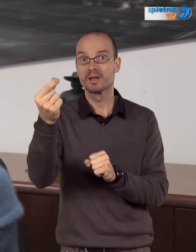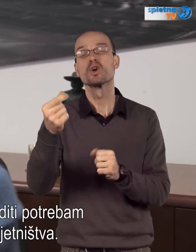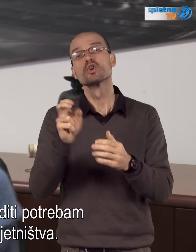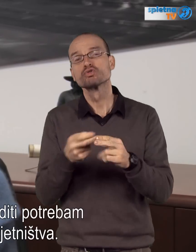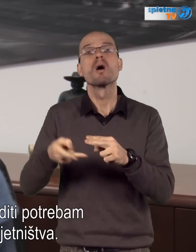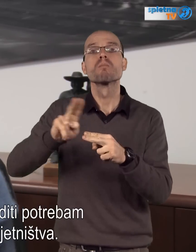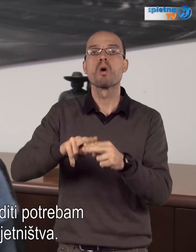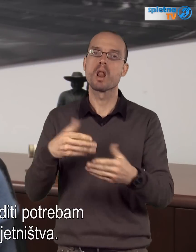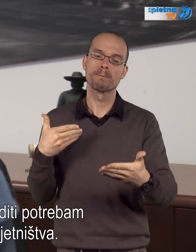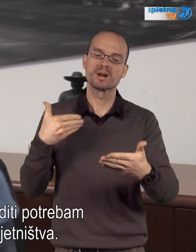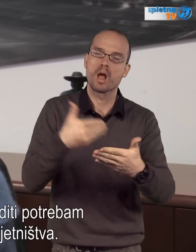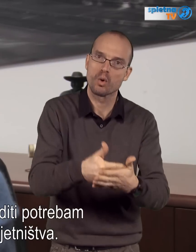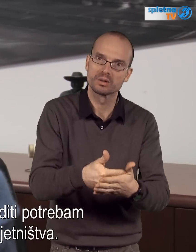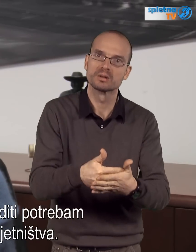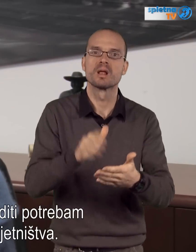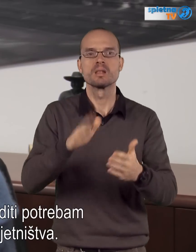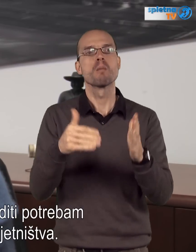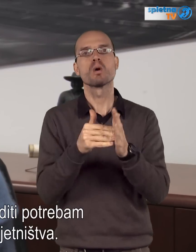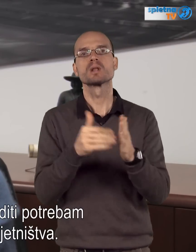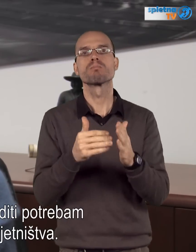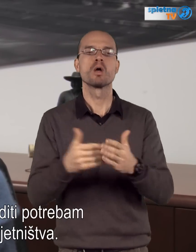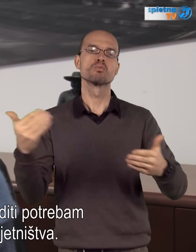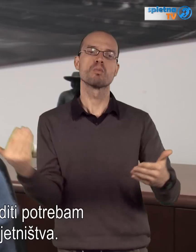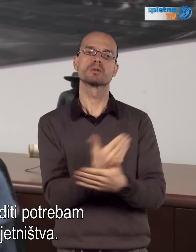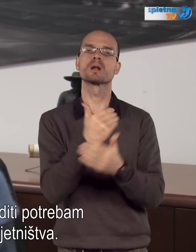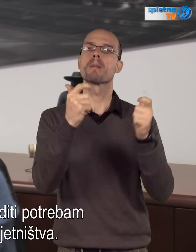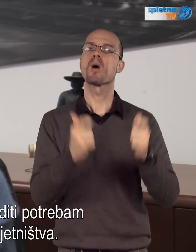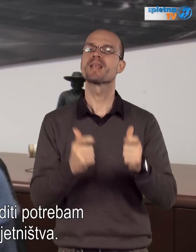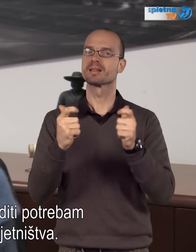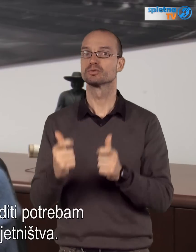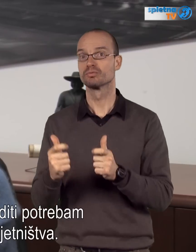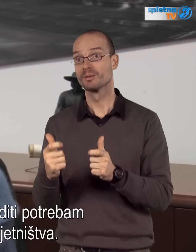bolj prilagoditi na potrebe sodobnega podjetništva. Kako